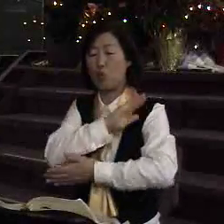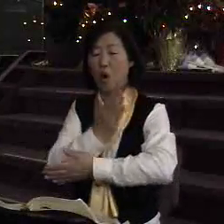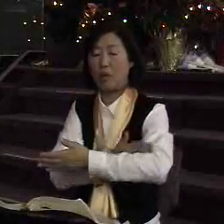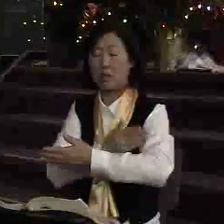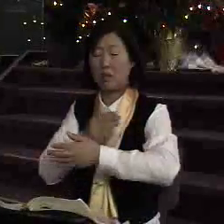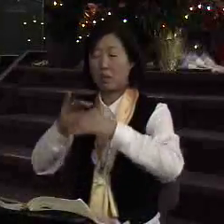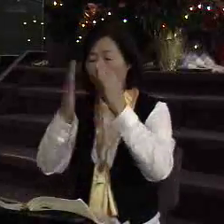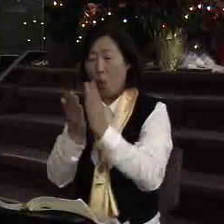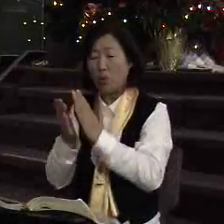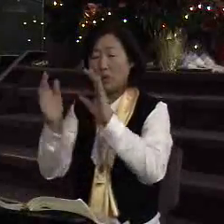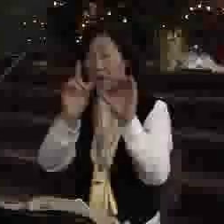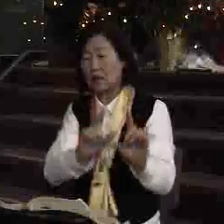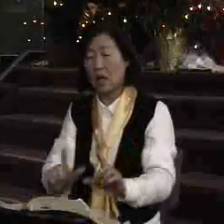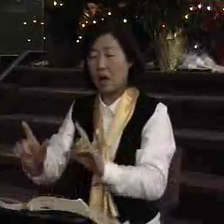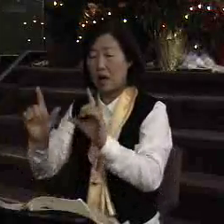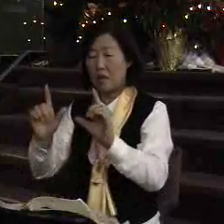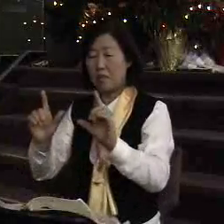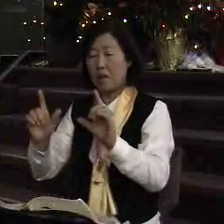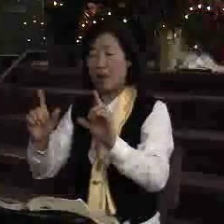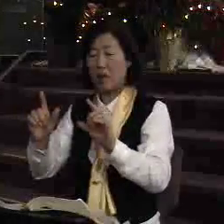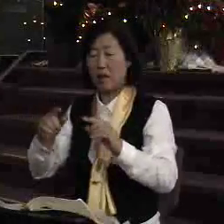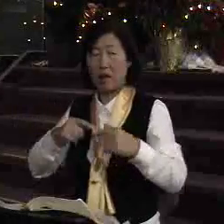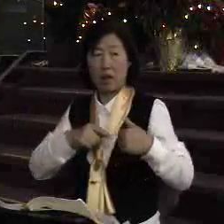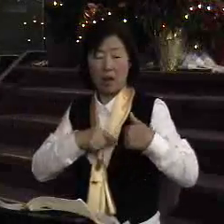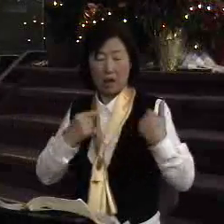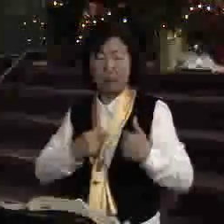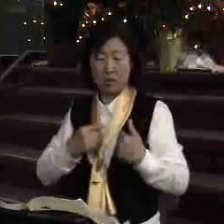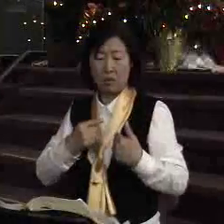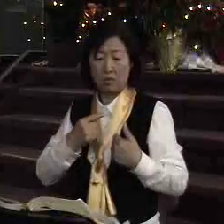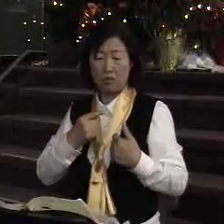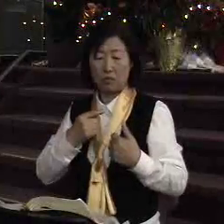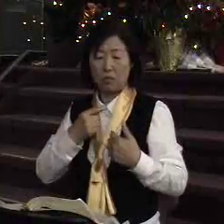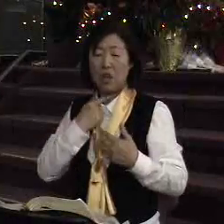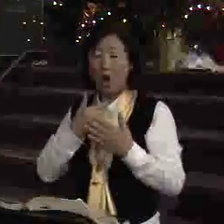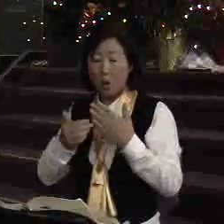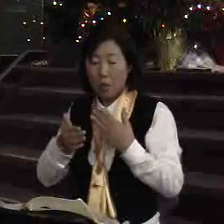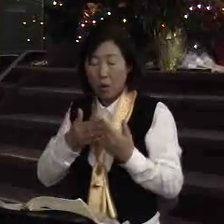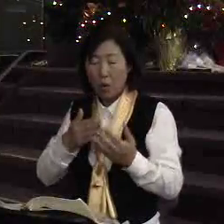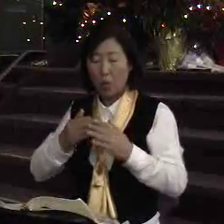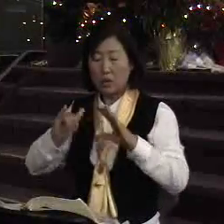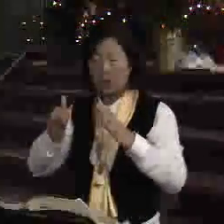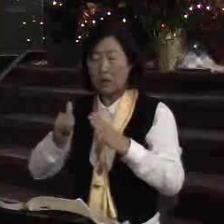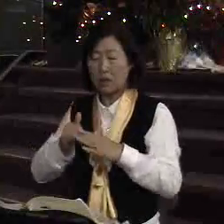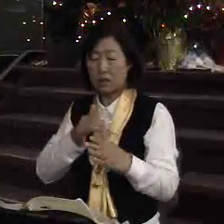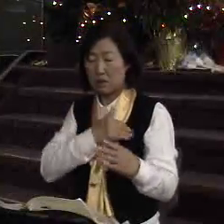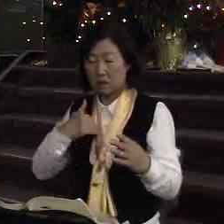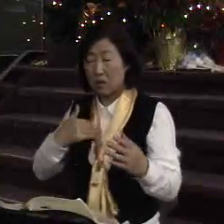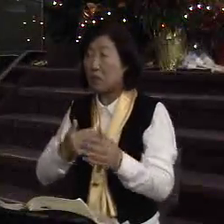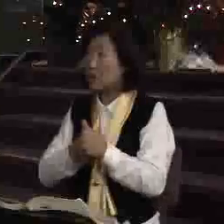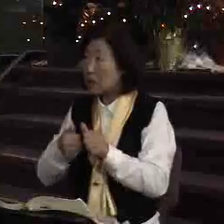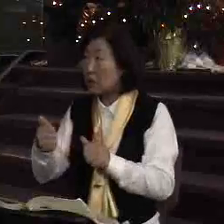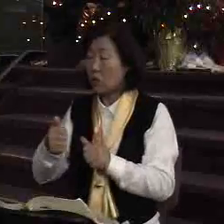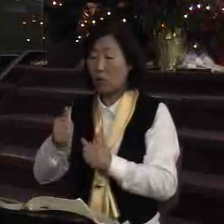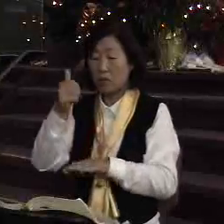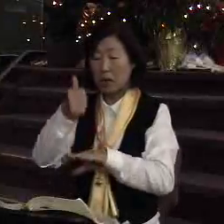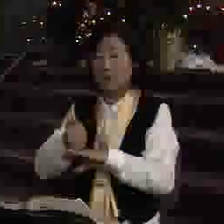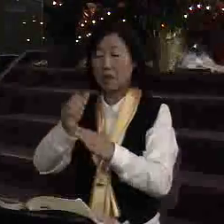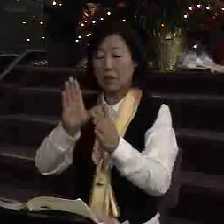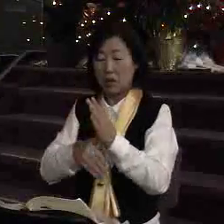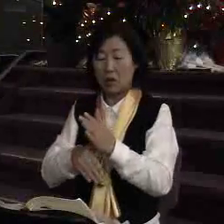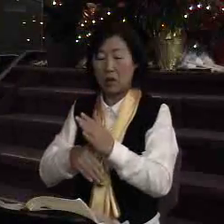내 삶의 내 가슴속에 채움으로 인하여 세상에서 넉넉히 이기고요, 마지막 때에